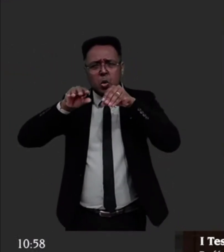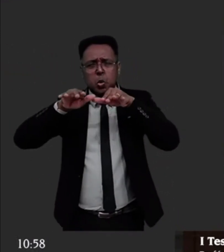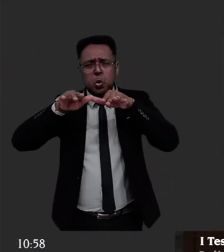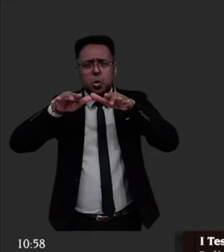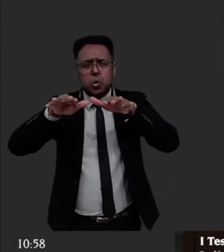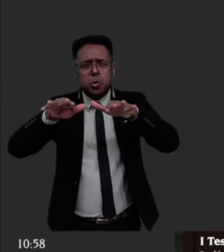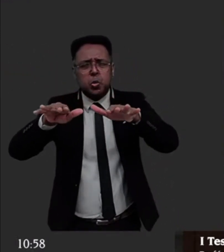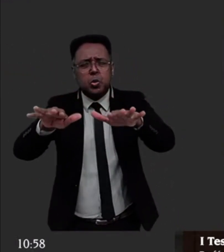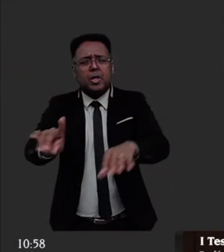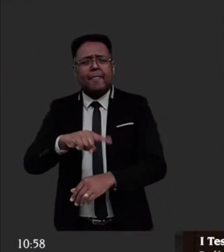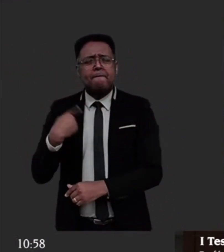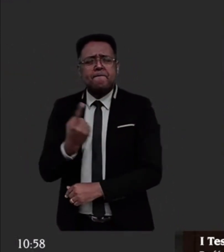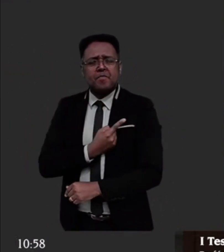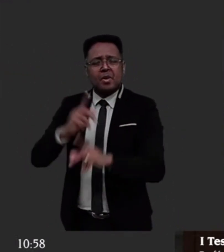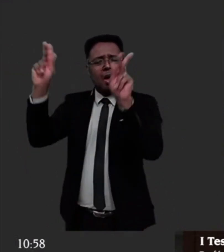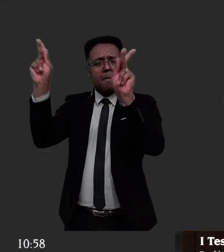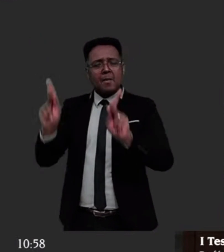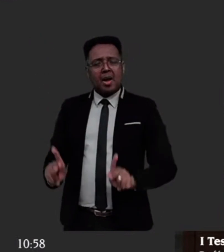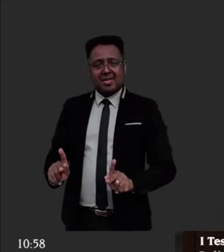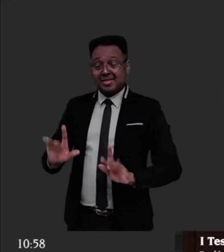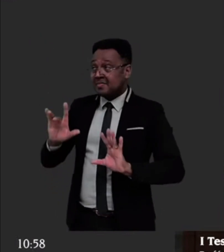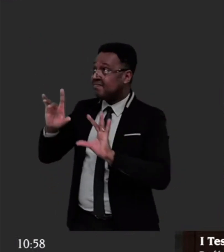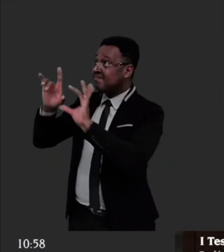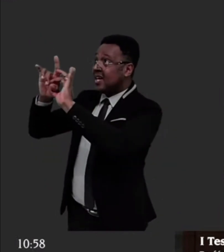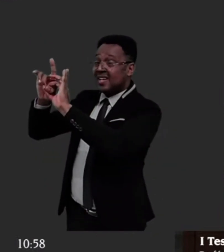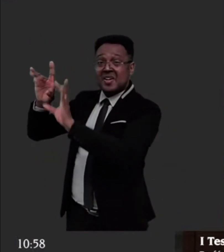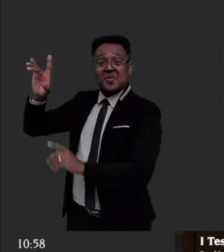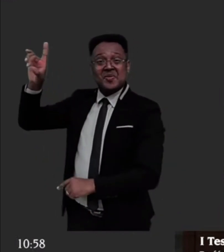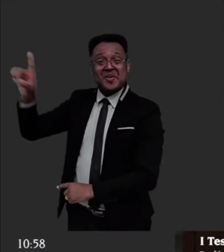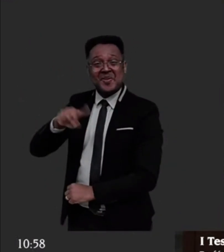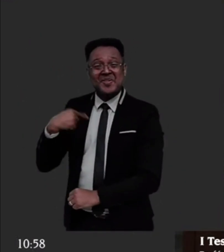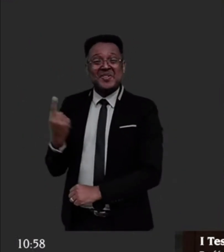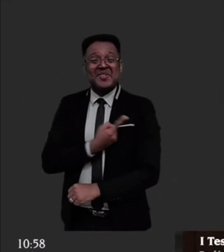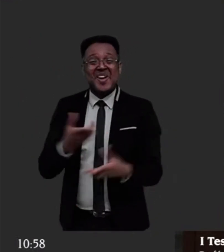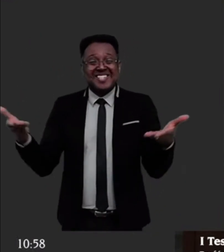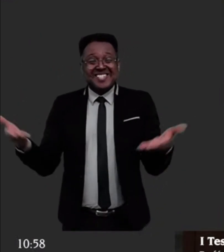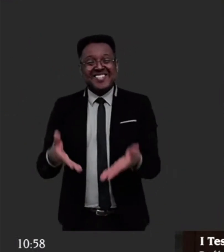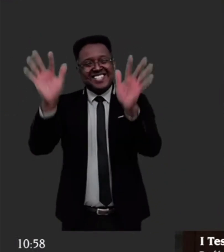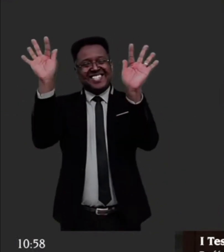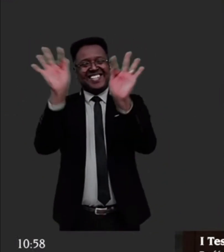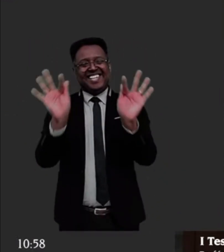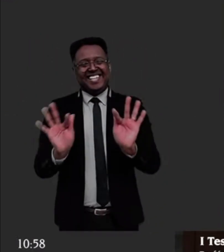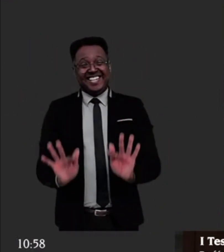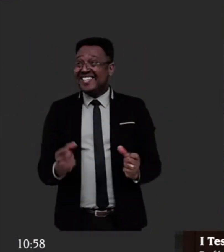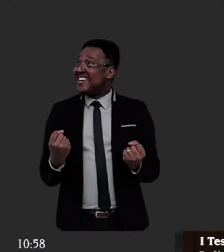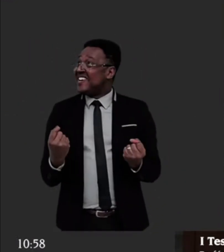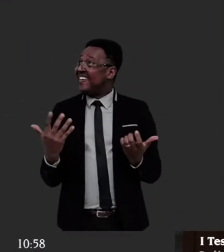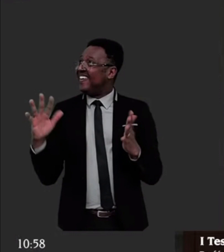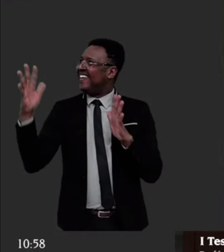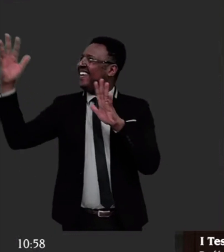com Deus, irmãos, nós vamos sair daqui felizes, glorificando a